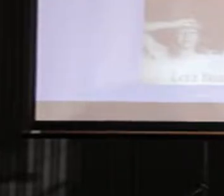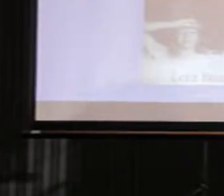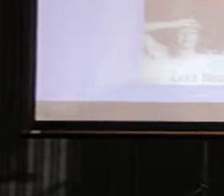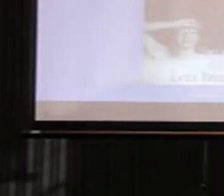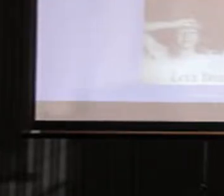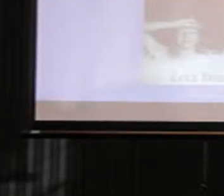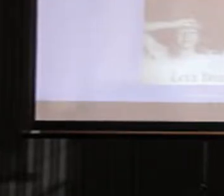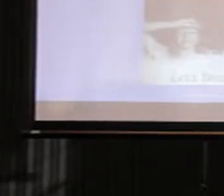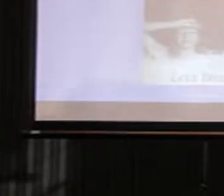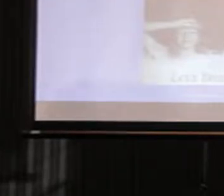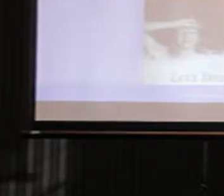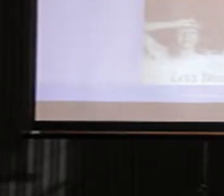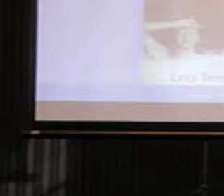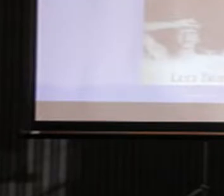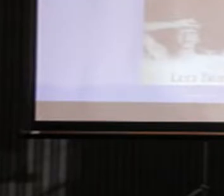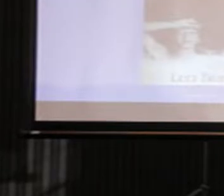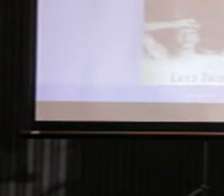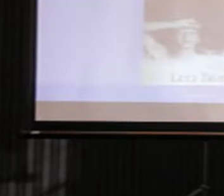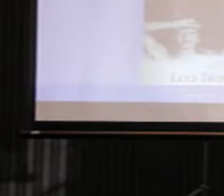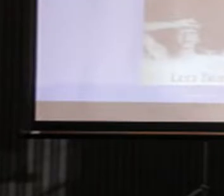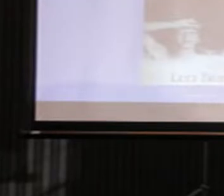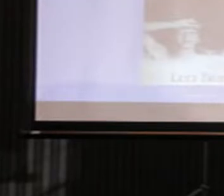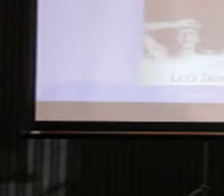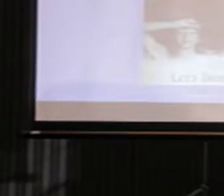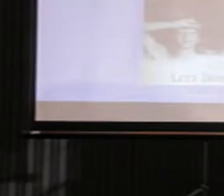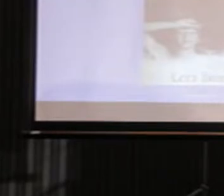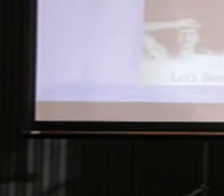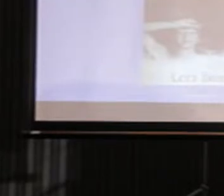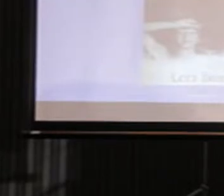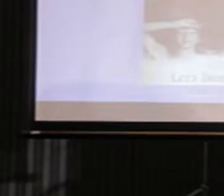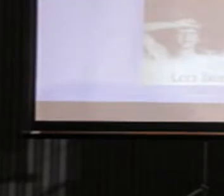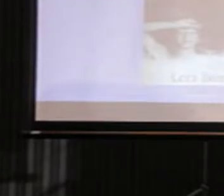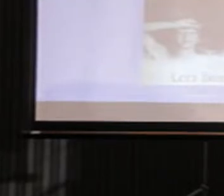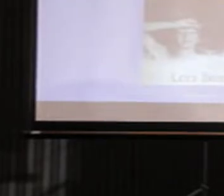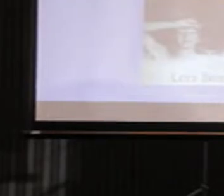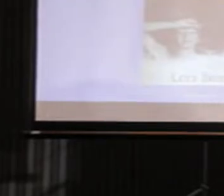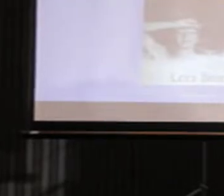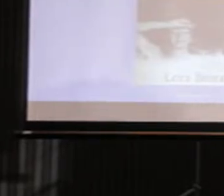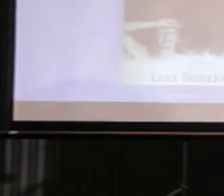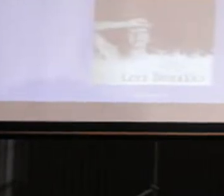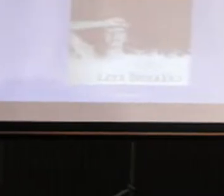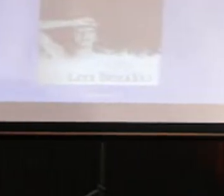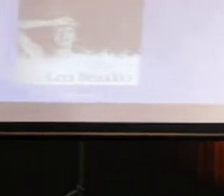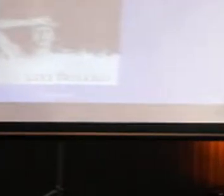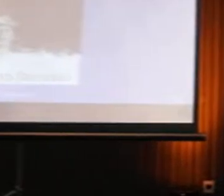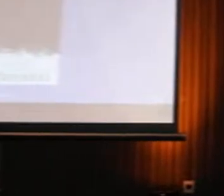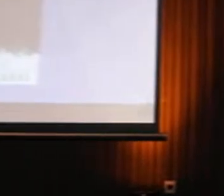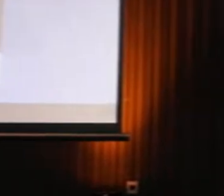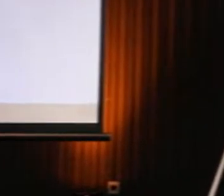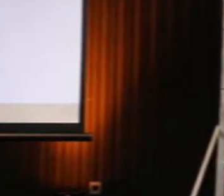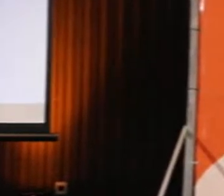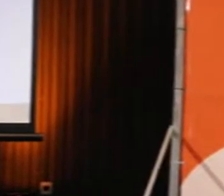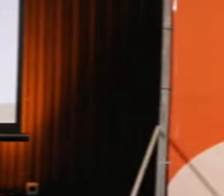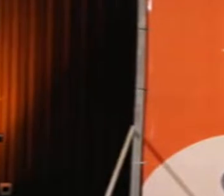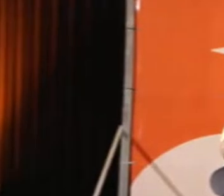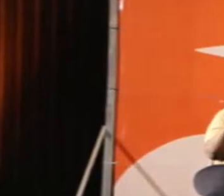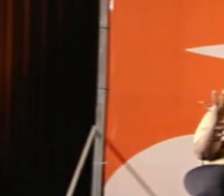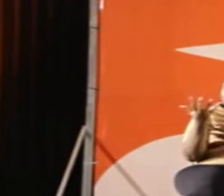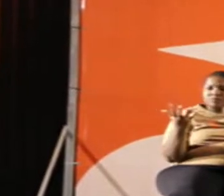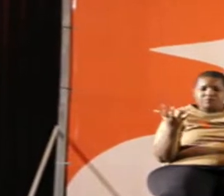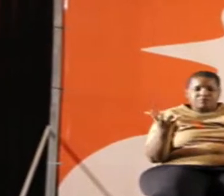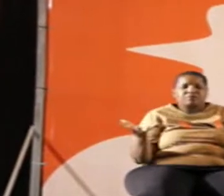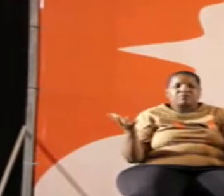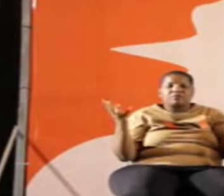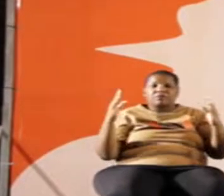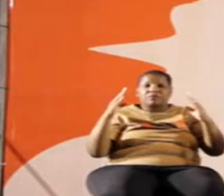simples, parece aquele tipo de casa cujas paredes são de barro. Tem mato. E lá